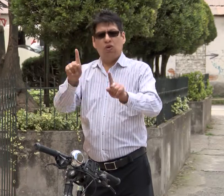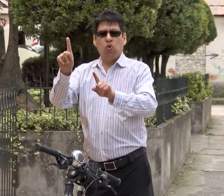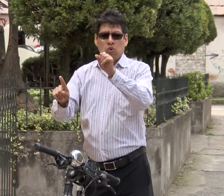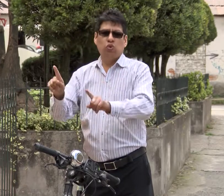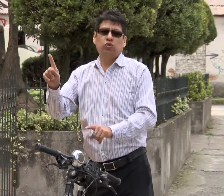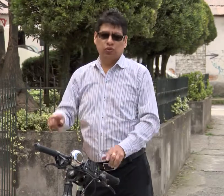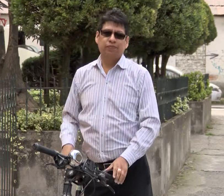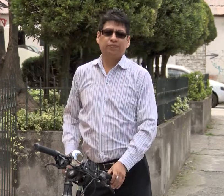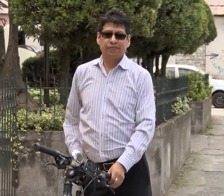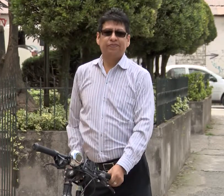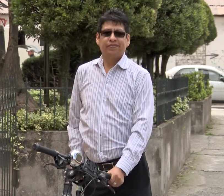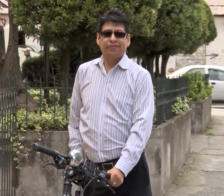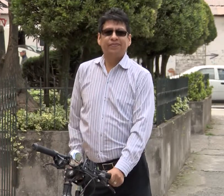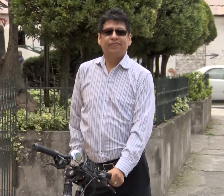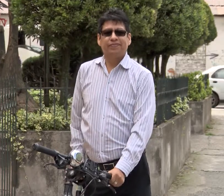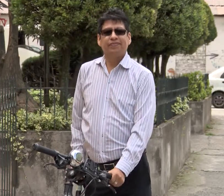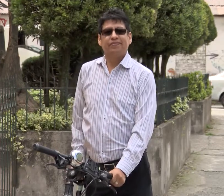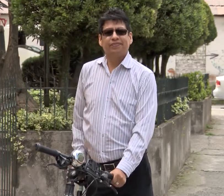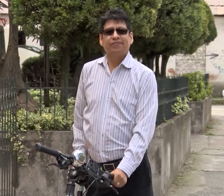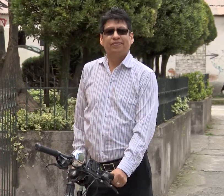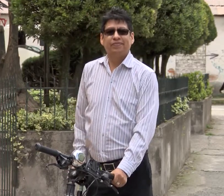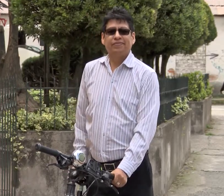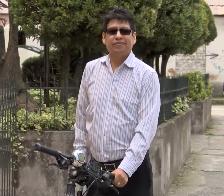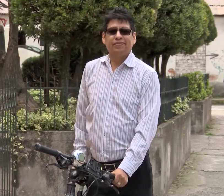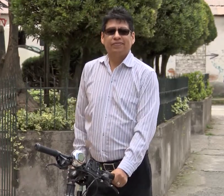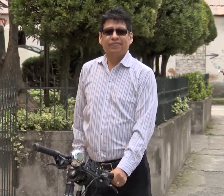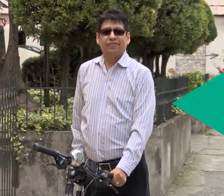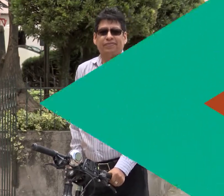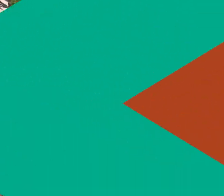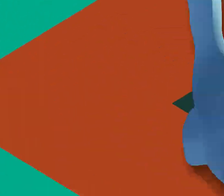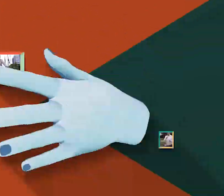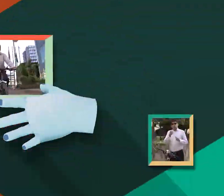más cuando logren ser campeones de a pesar de ser sordos